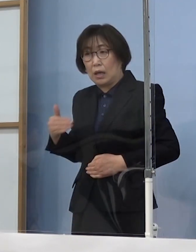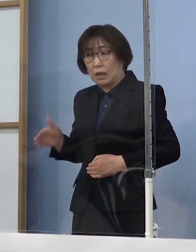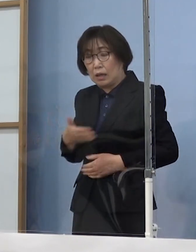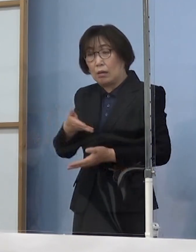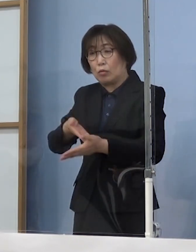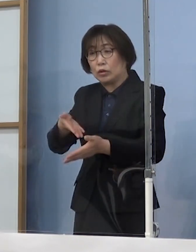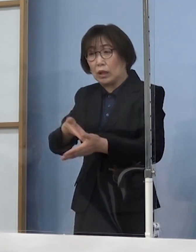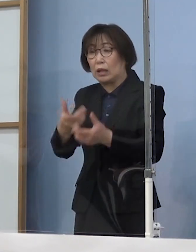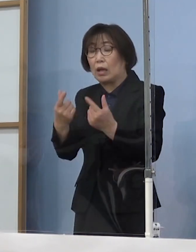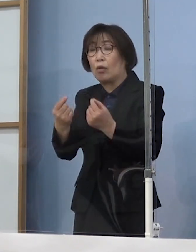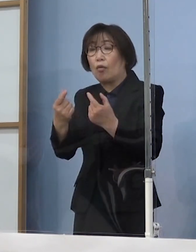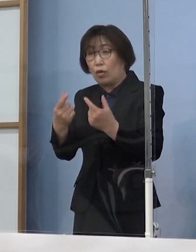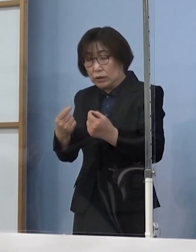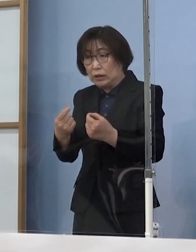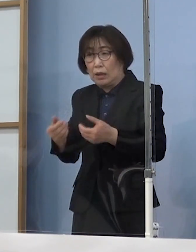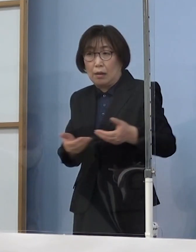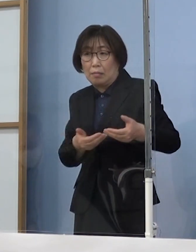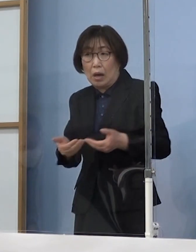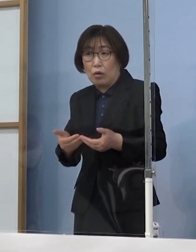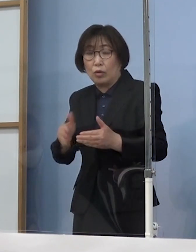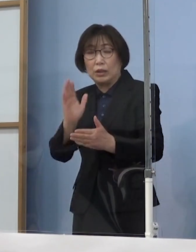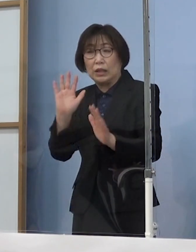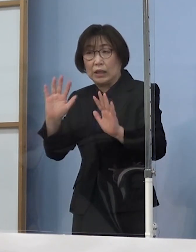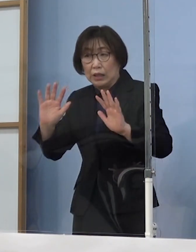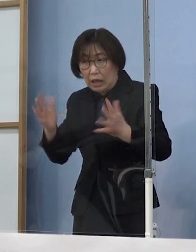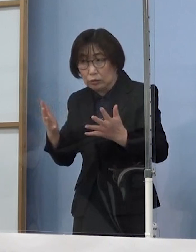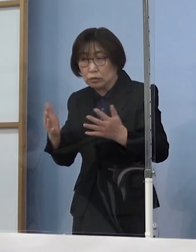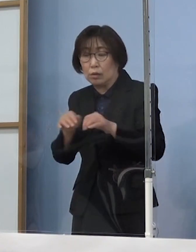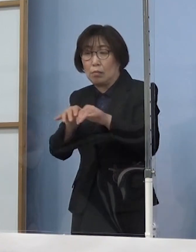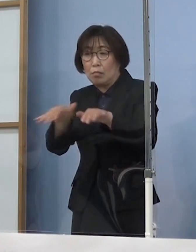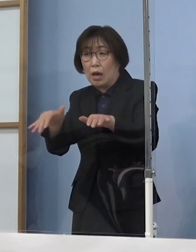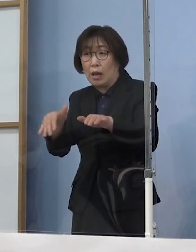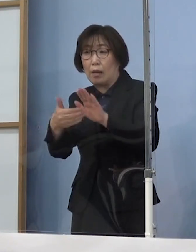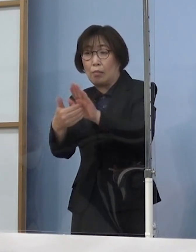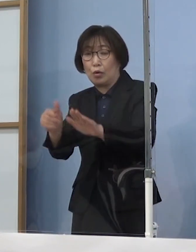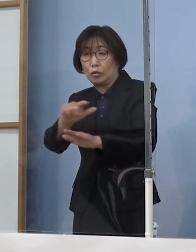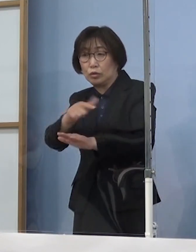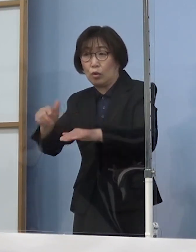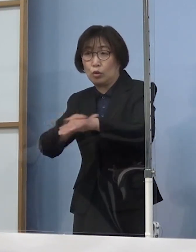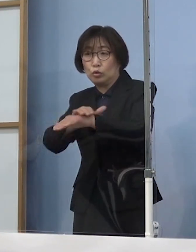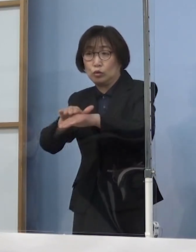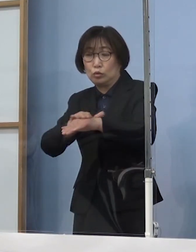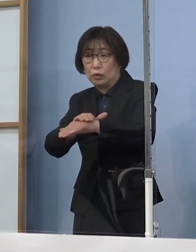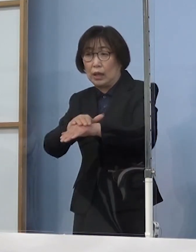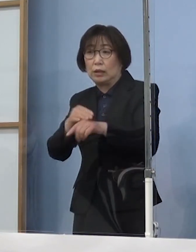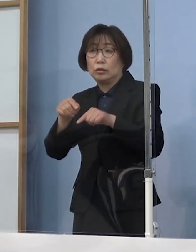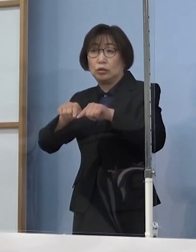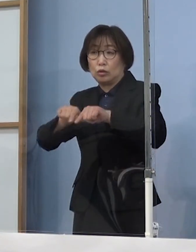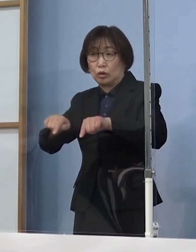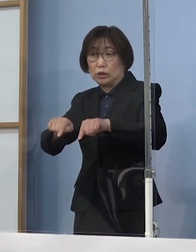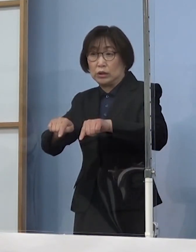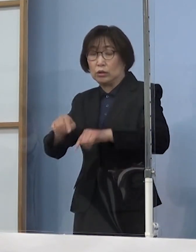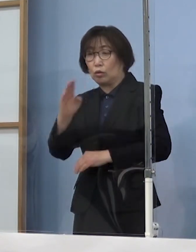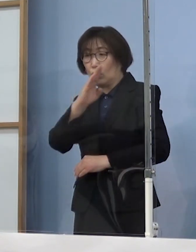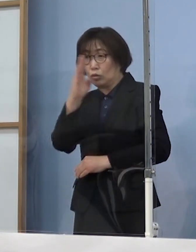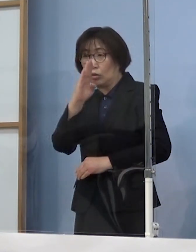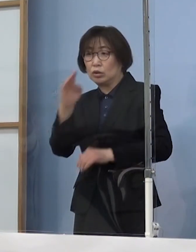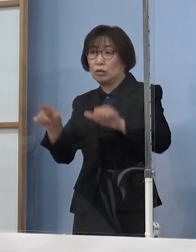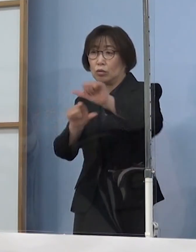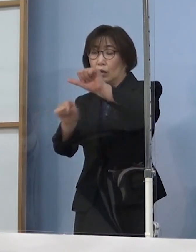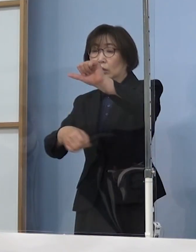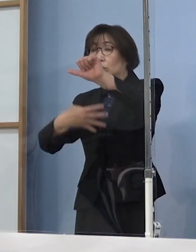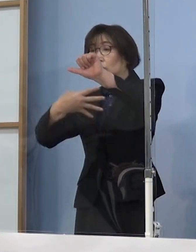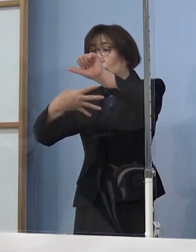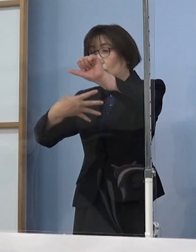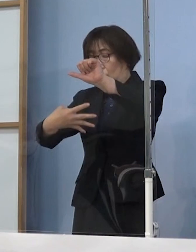、躊躇なくまん延防止等重点措置、これをその当日である4日の日要請